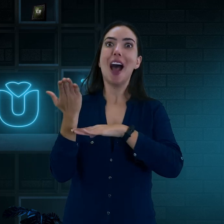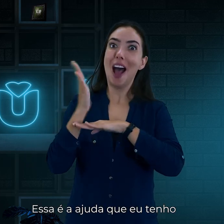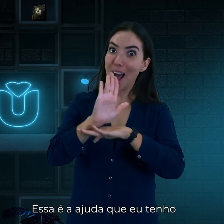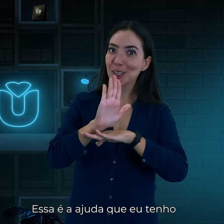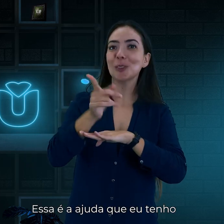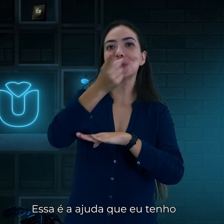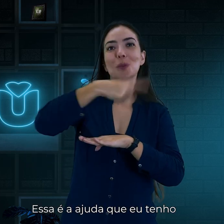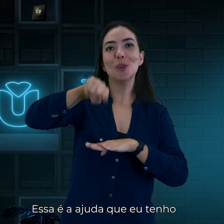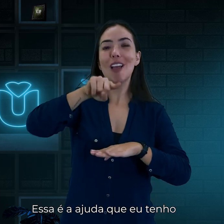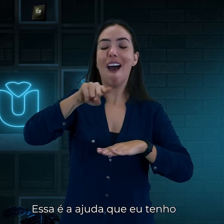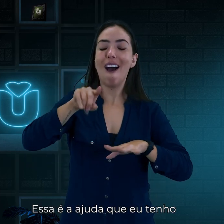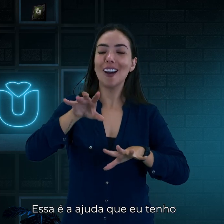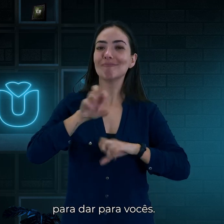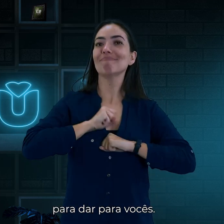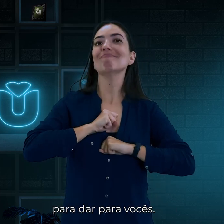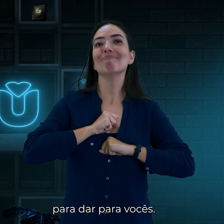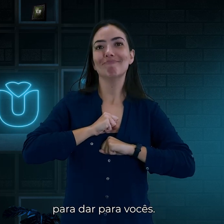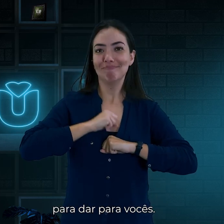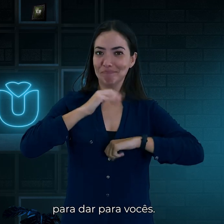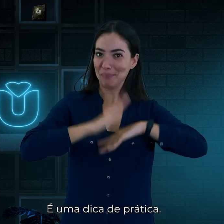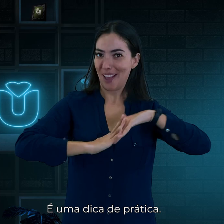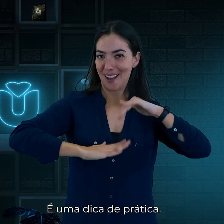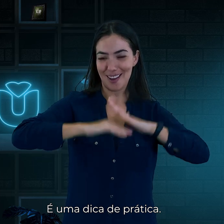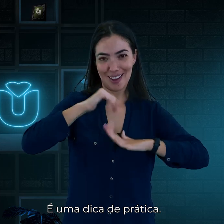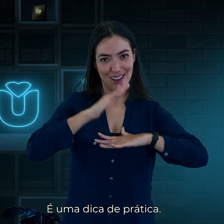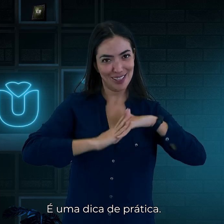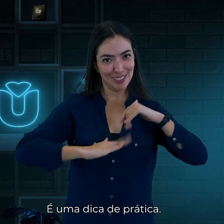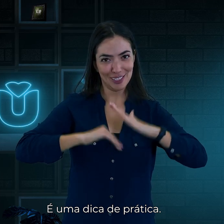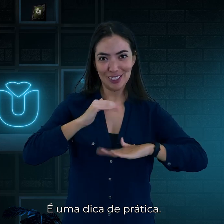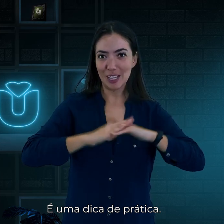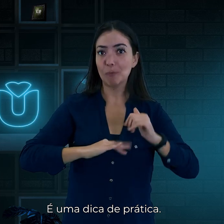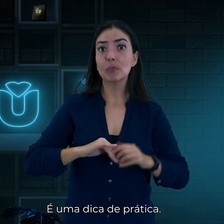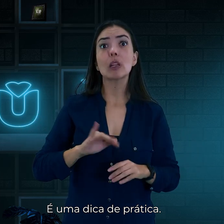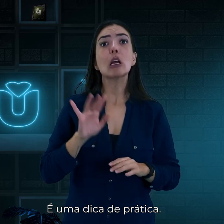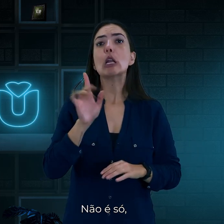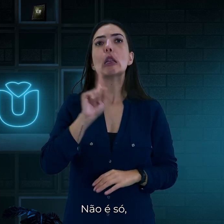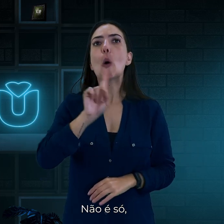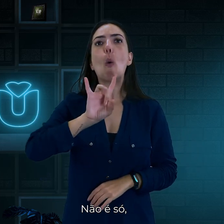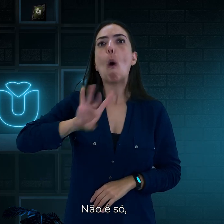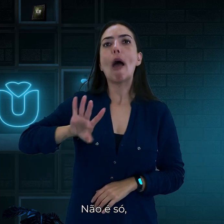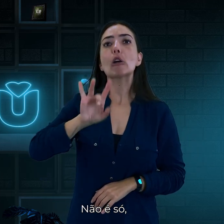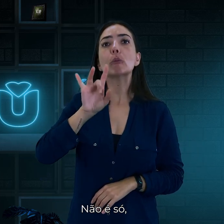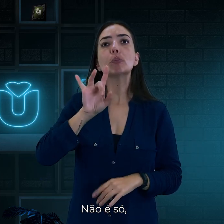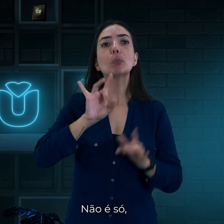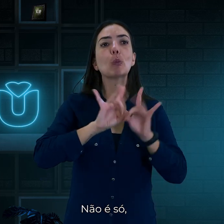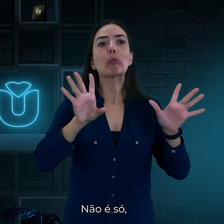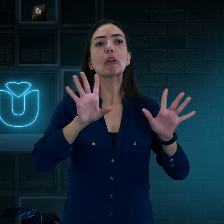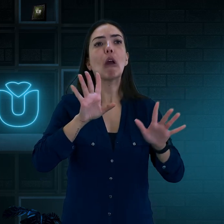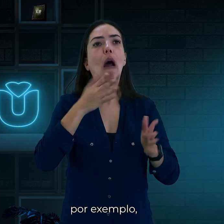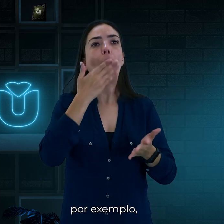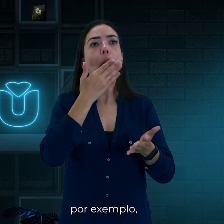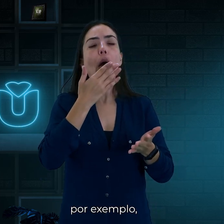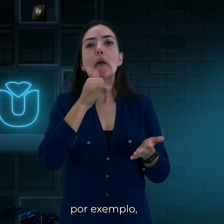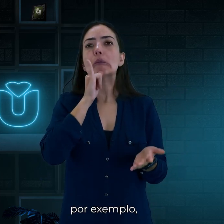Essa é a ajuda que eu tenho para dar para vocês. É uma dica de prática. Não é só, por exemplo,